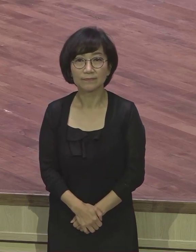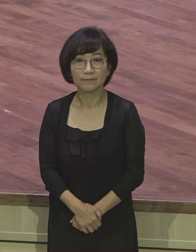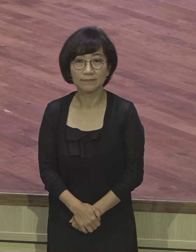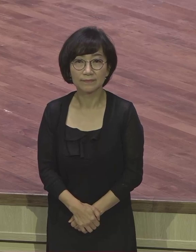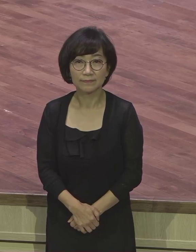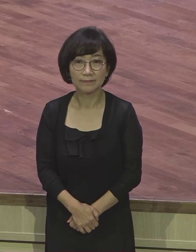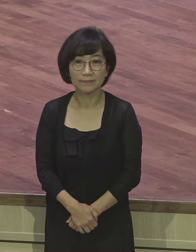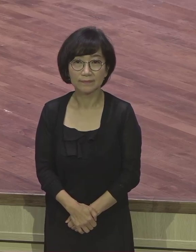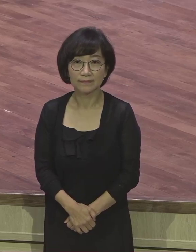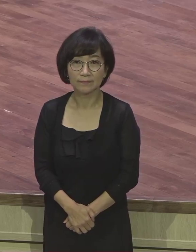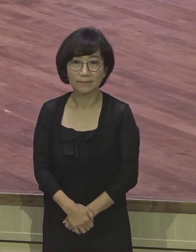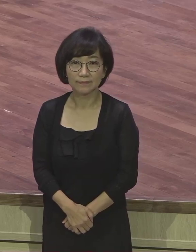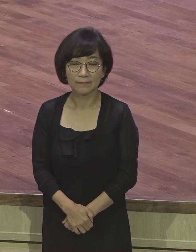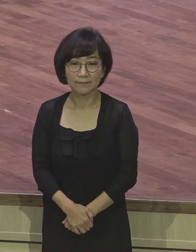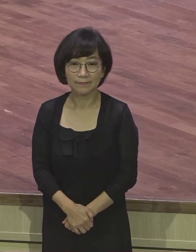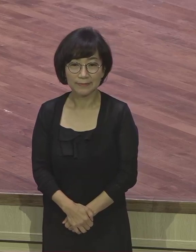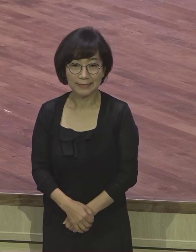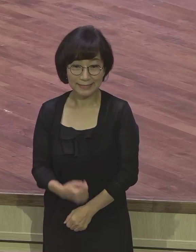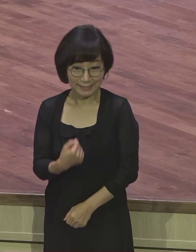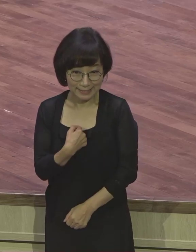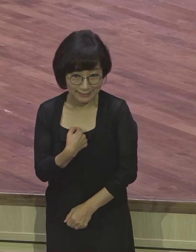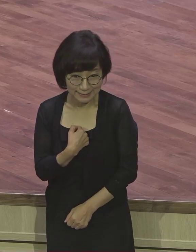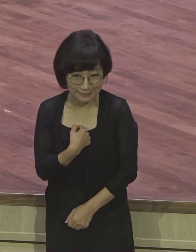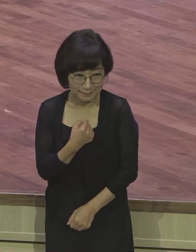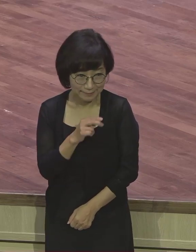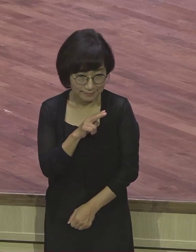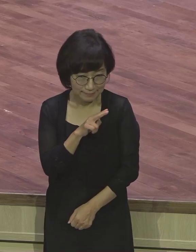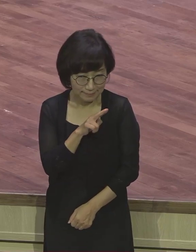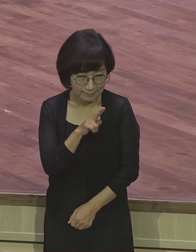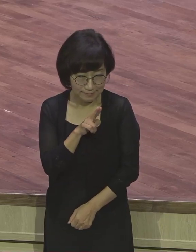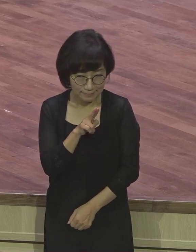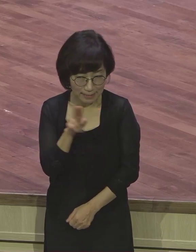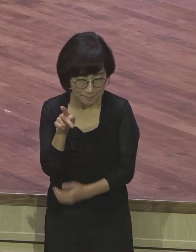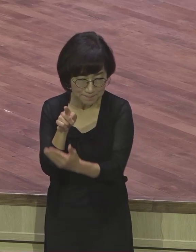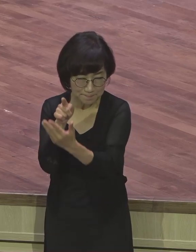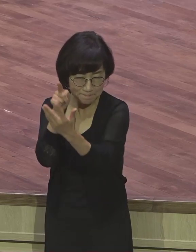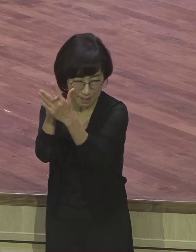저는 하나님처럼 다 몰라도 알 만큼은 알고 있어요.